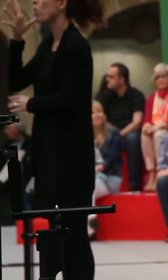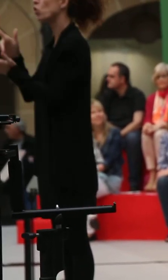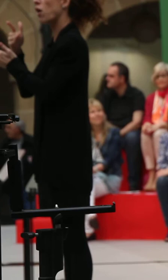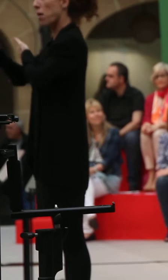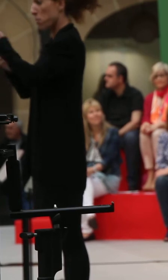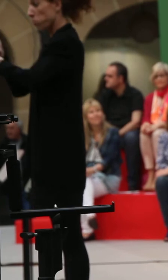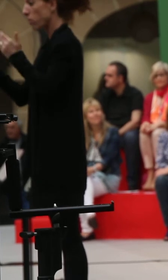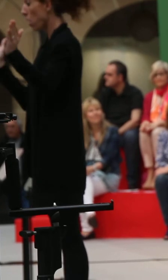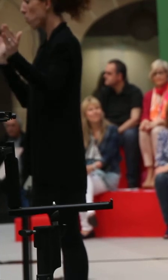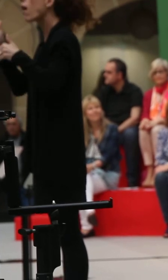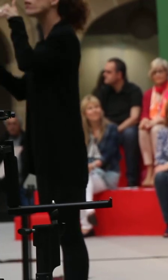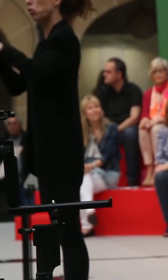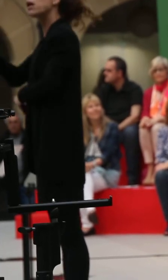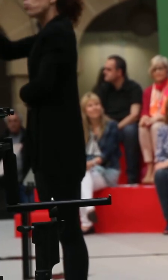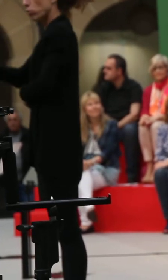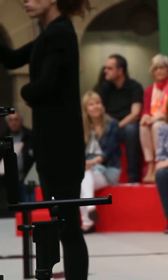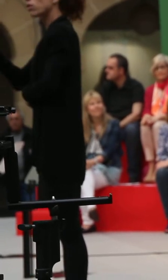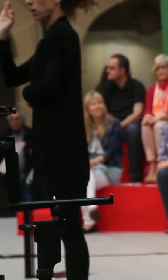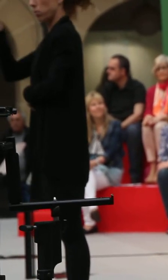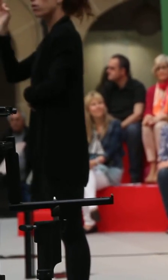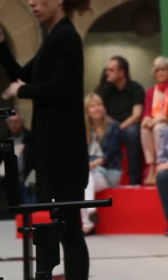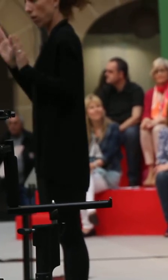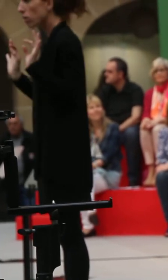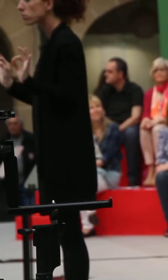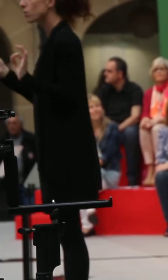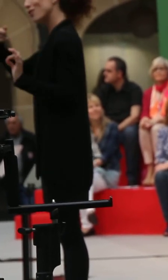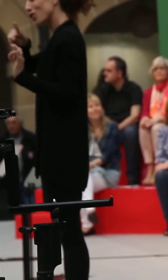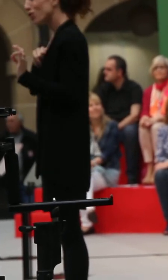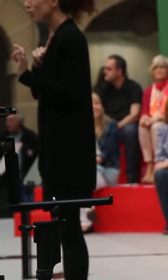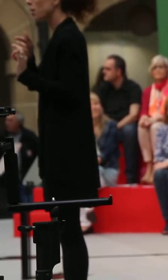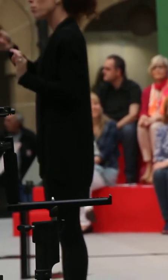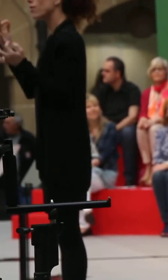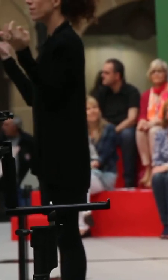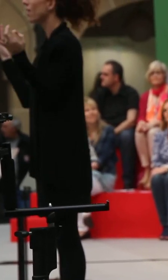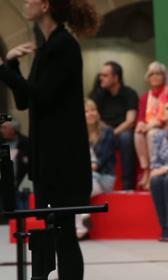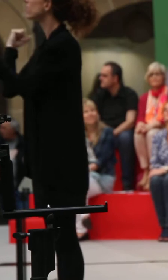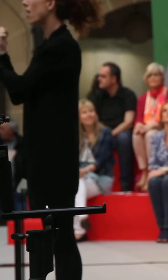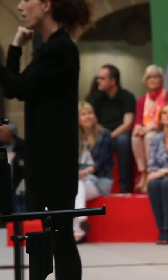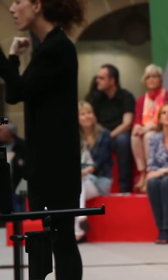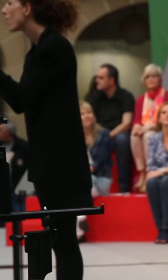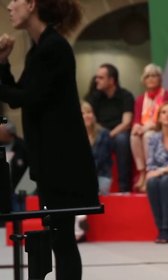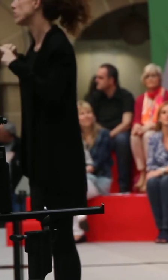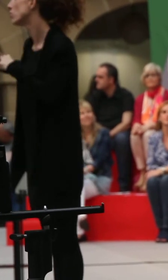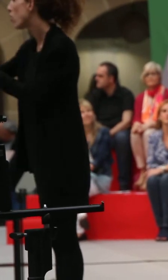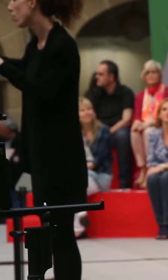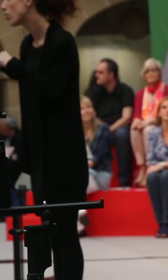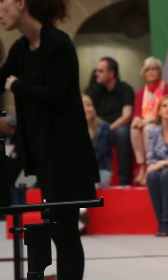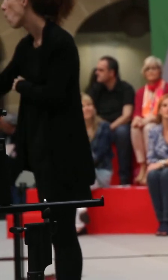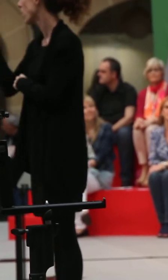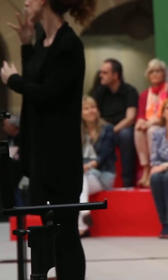electorales son importantes, sin duda, pero uno cree firmemente en el trabajo constante y continuado del día a día de estos últimos